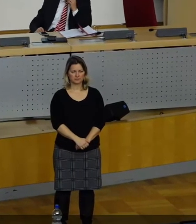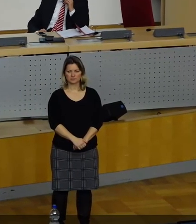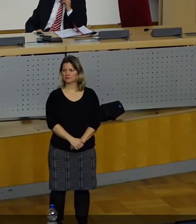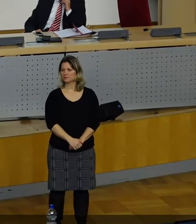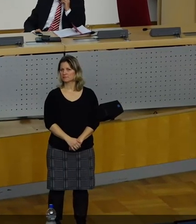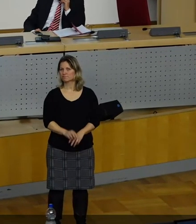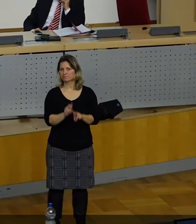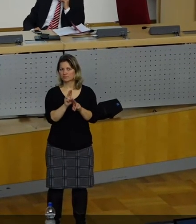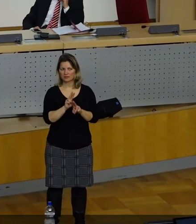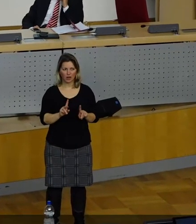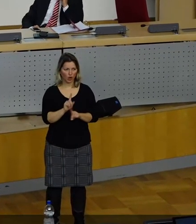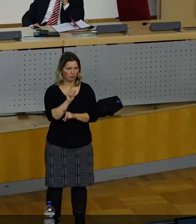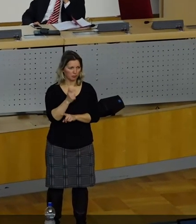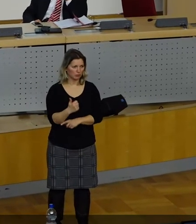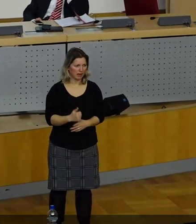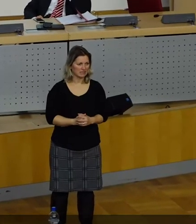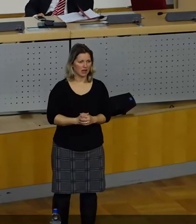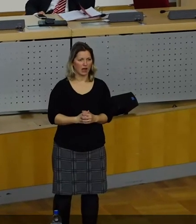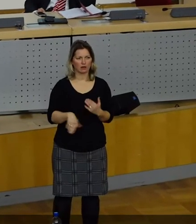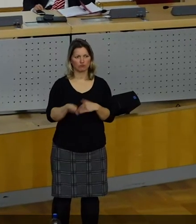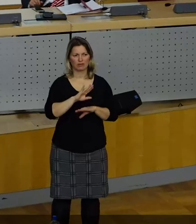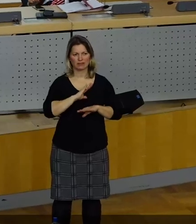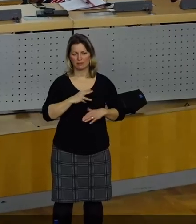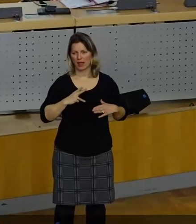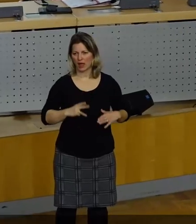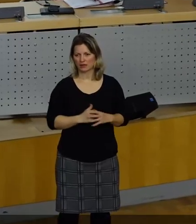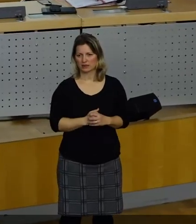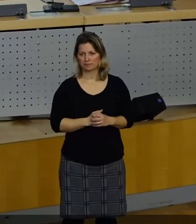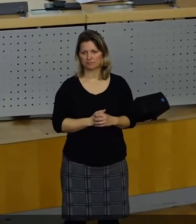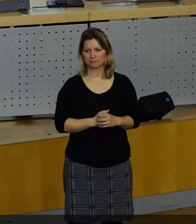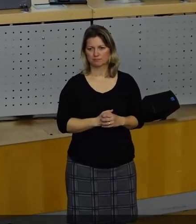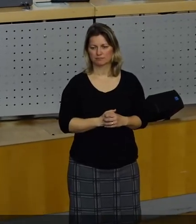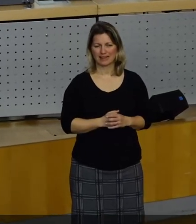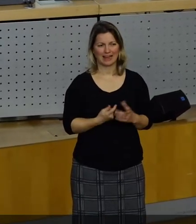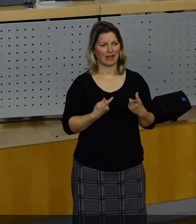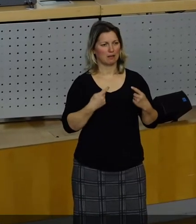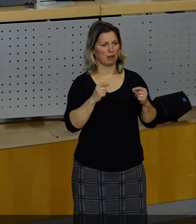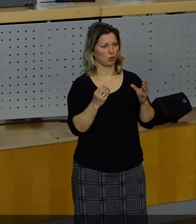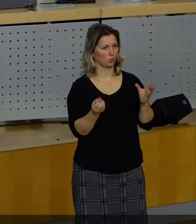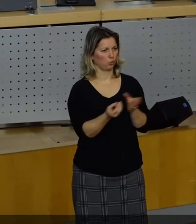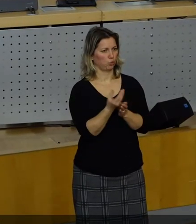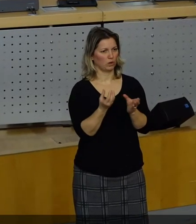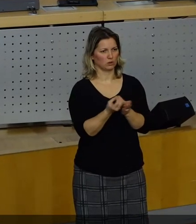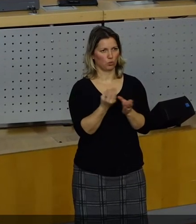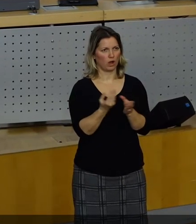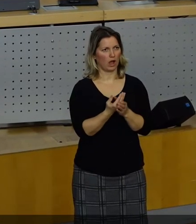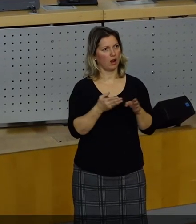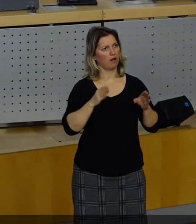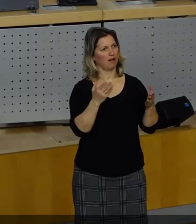Sehr geehrter Herr Oberbürgermeister, meine Damen und Herren, baukulturell ist unsere Stadt eine Stadt voller Schätze